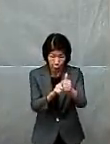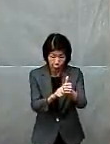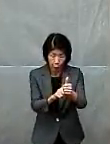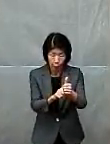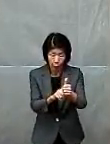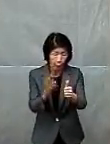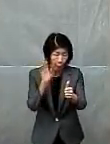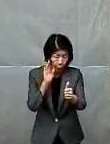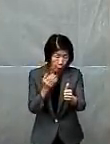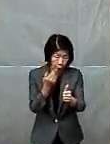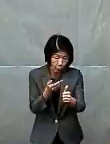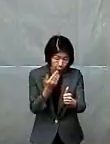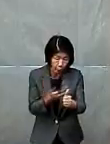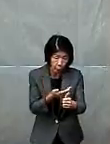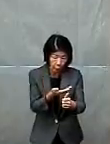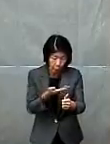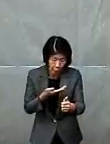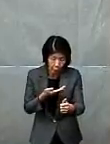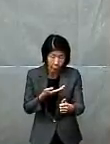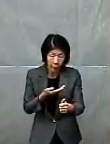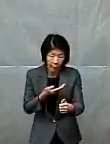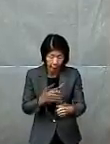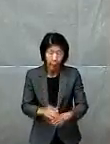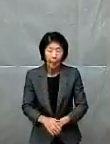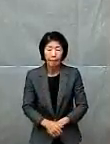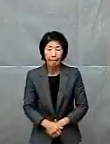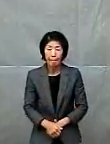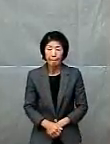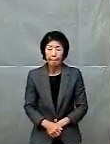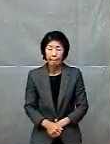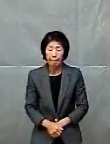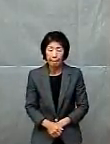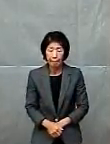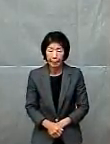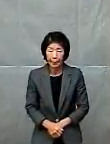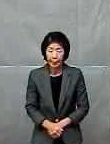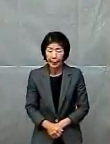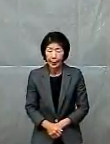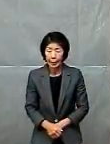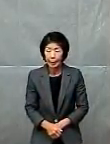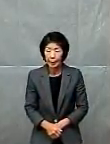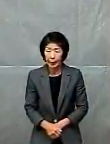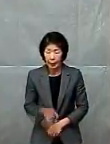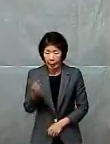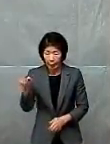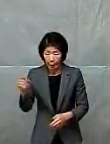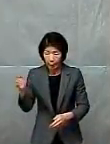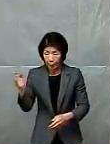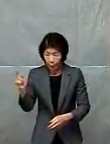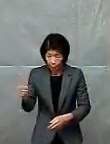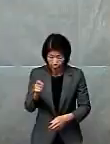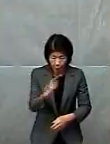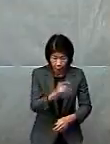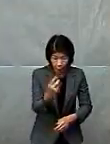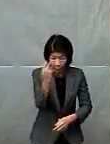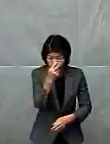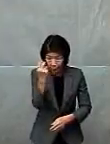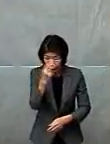も聞き取れておかしいんですけども、自分の内部のことでありますけれども、そういったことも調べまして、